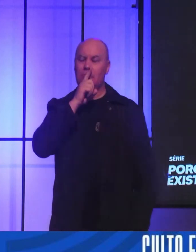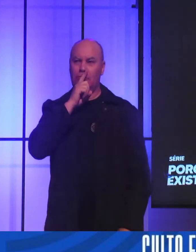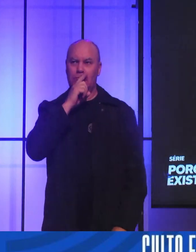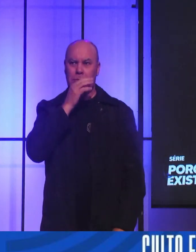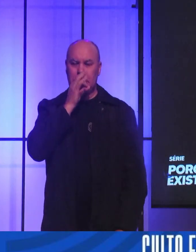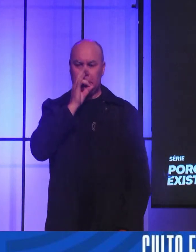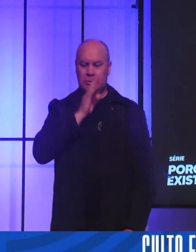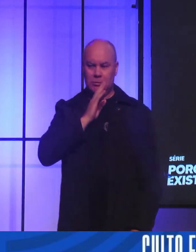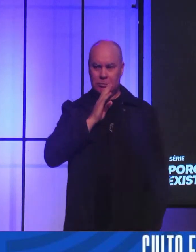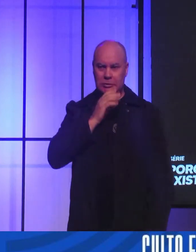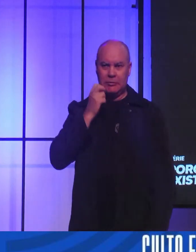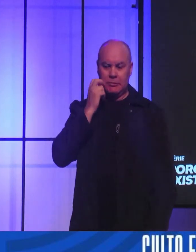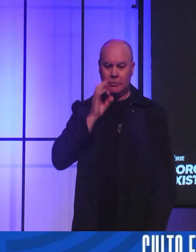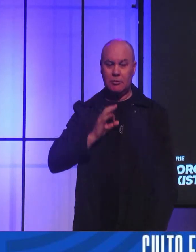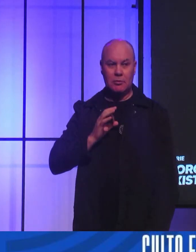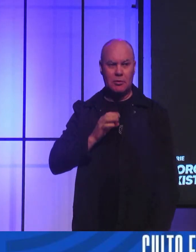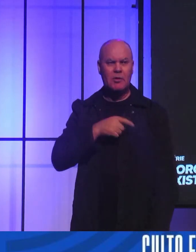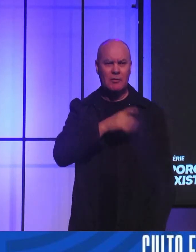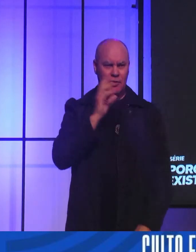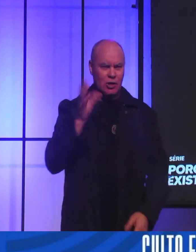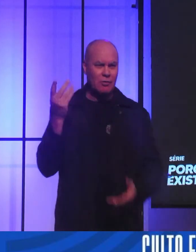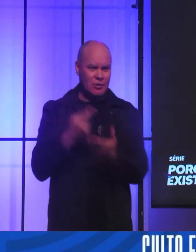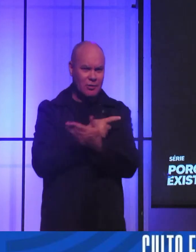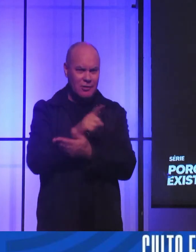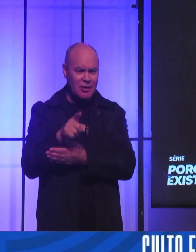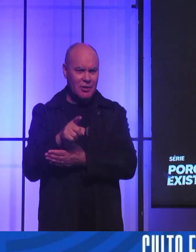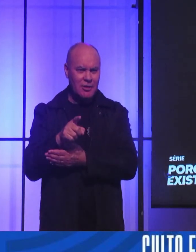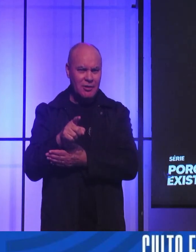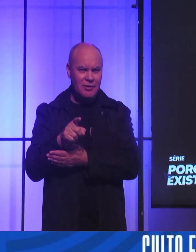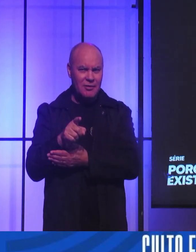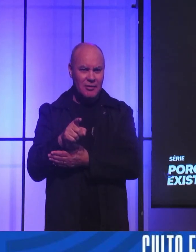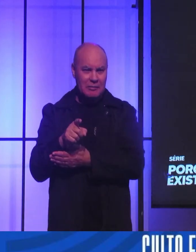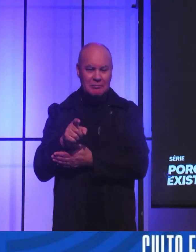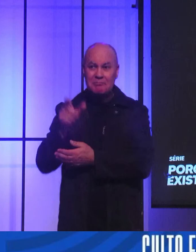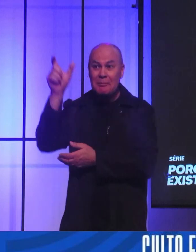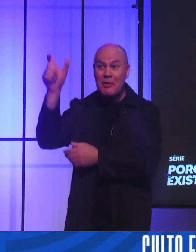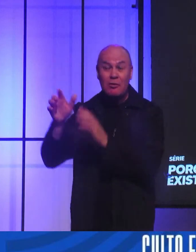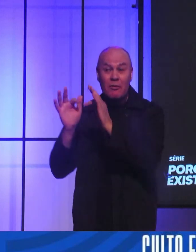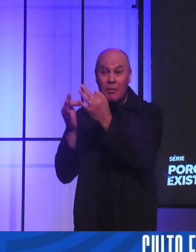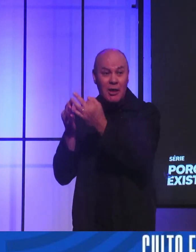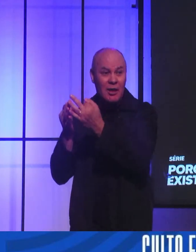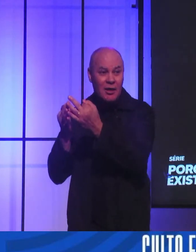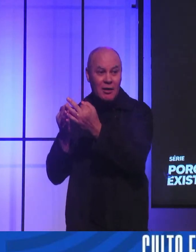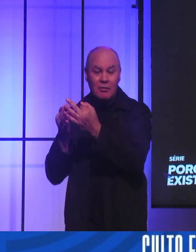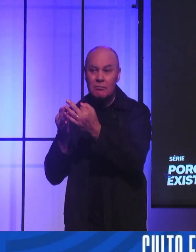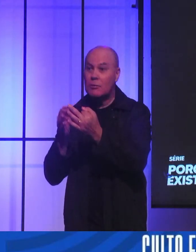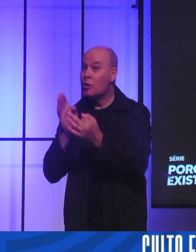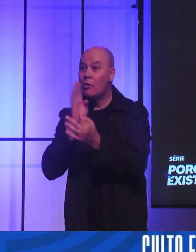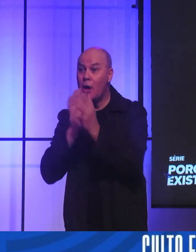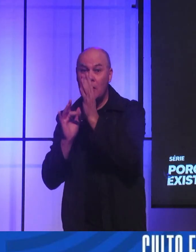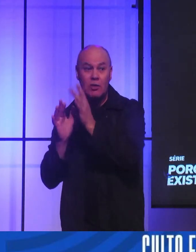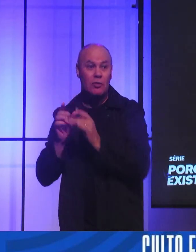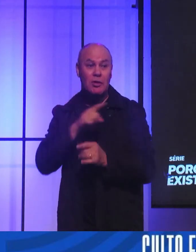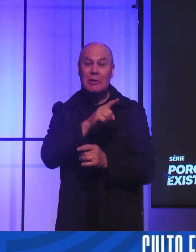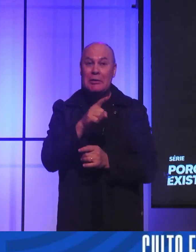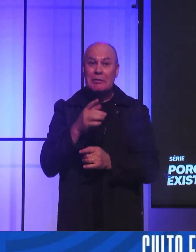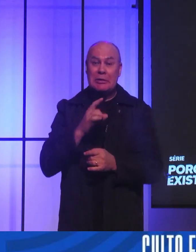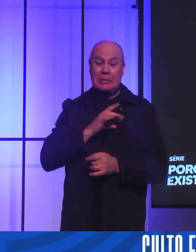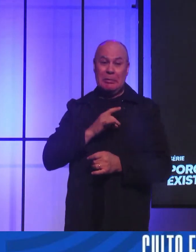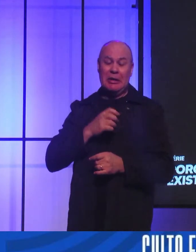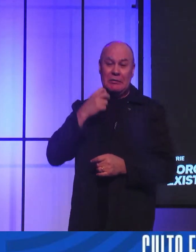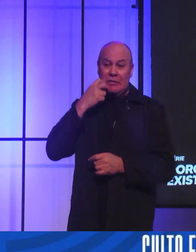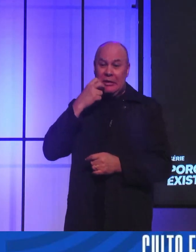do amor de Deus? E você orou a Deus, você clamou a Deus pela vida dessa pessoa, pela alma dessa